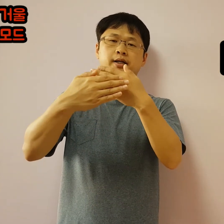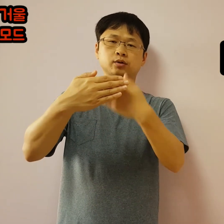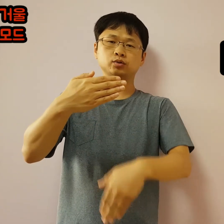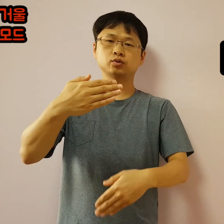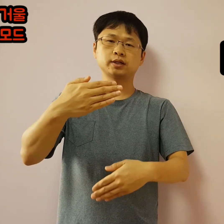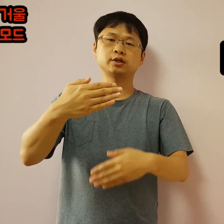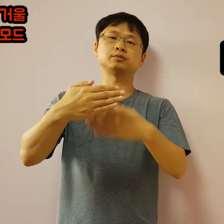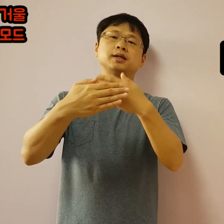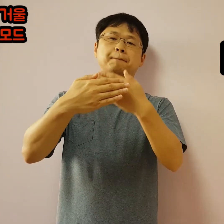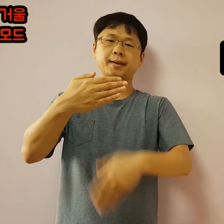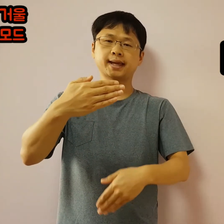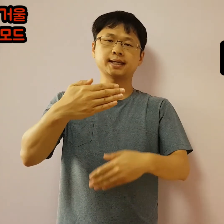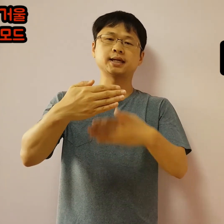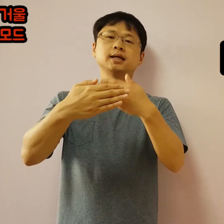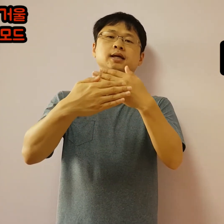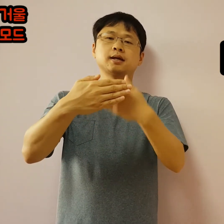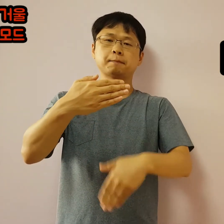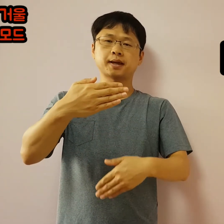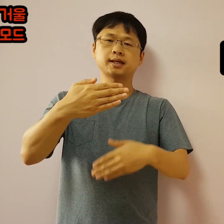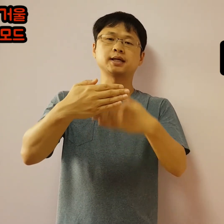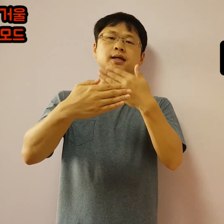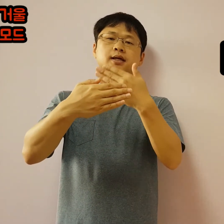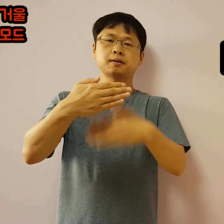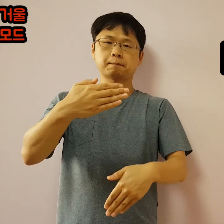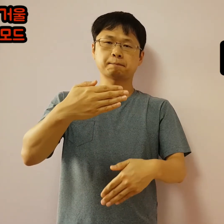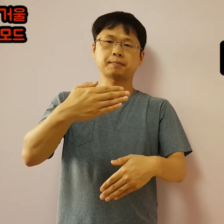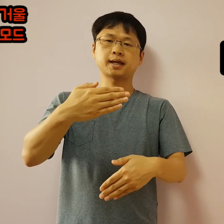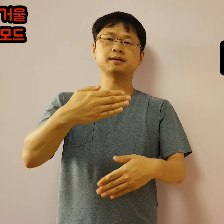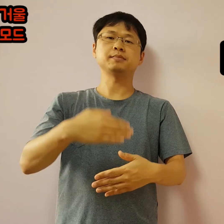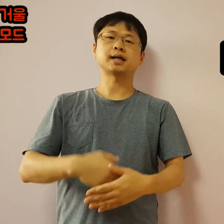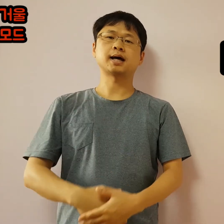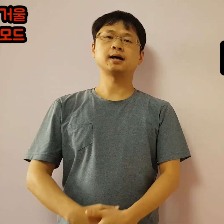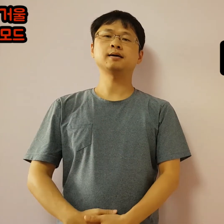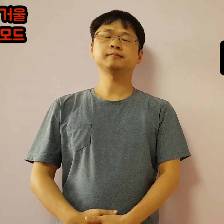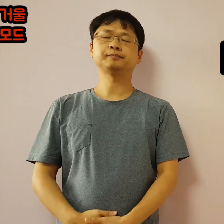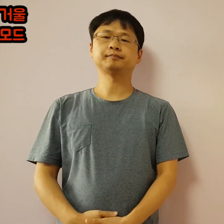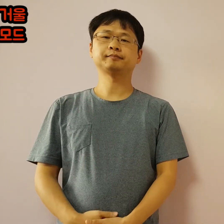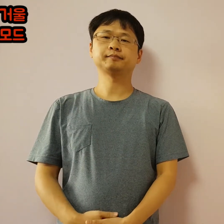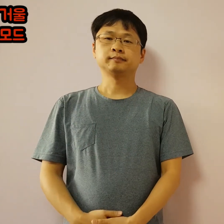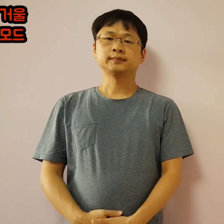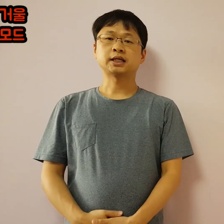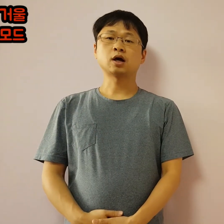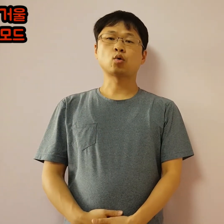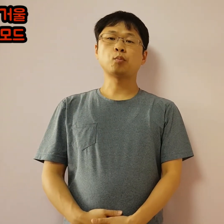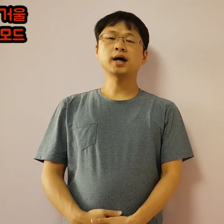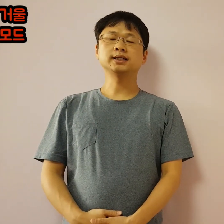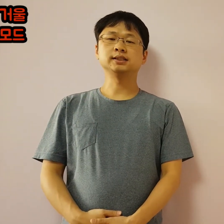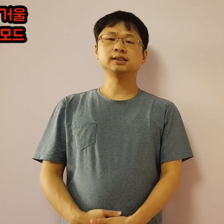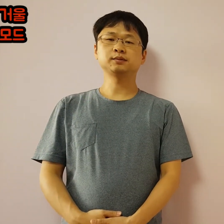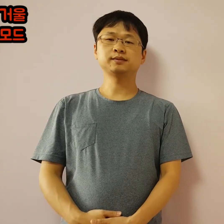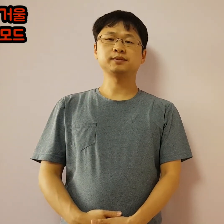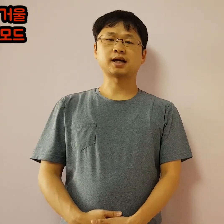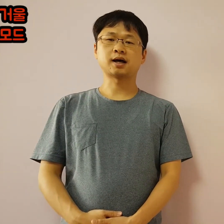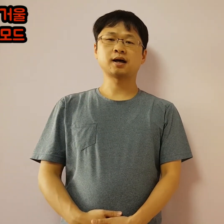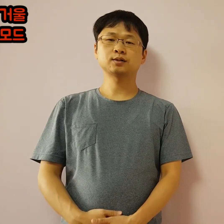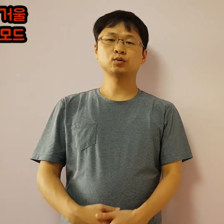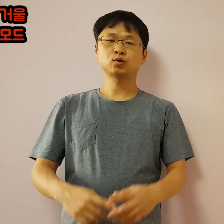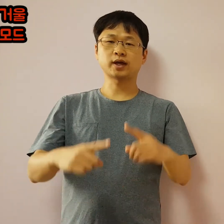아래로 손을 내려줍니다. 빼기, 빼기, 빼기입니다. 자, 다음 곱하기는 쉽습니다. 손으로